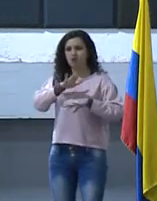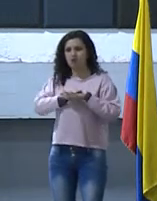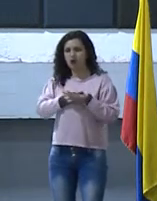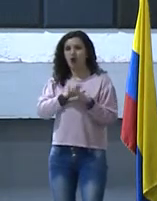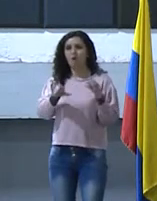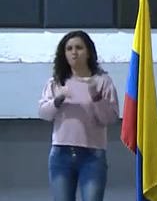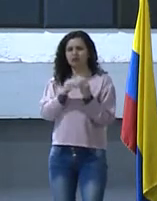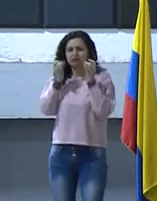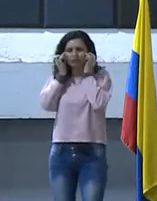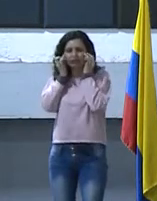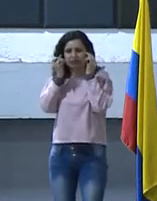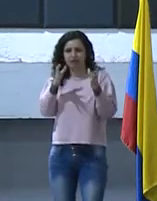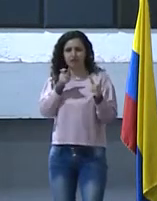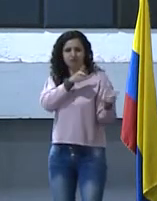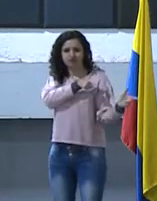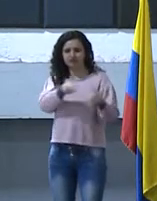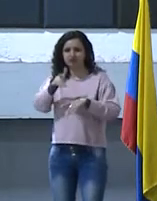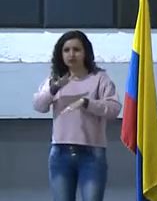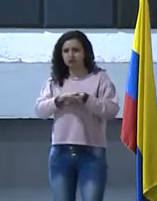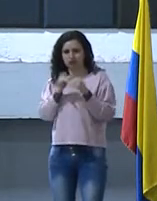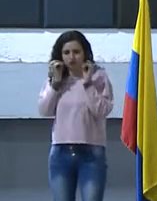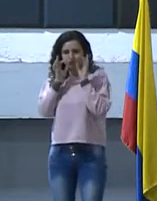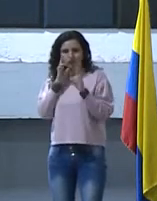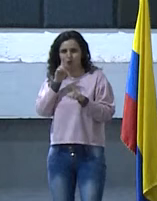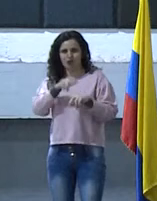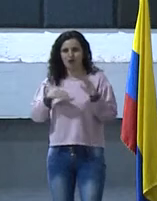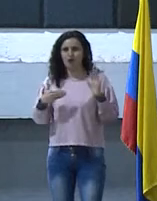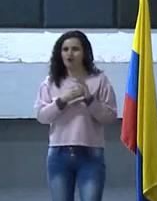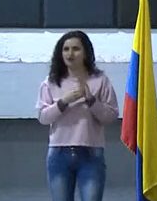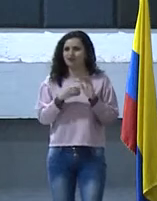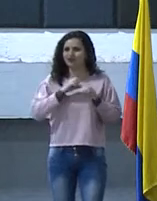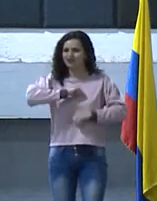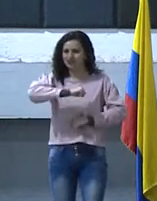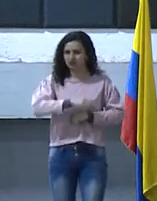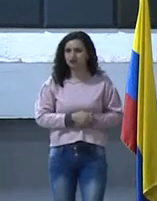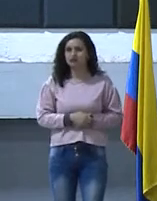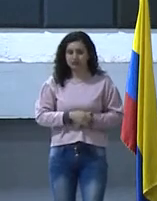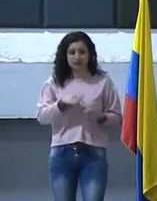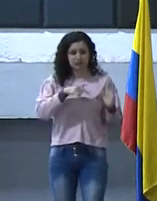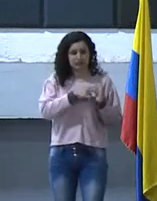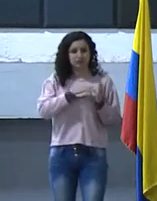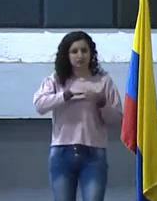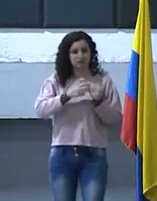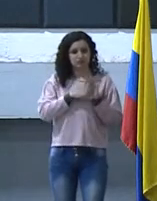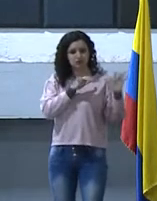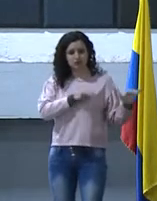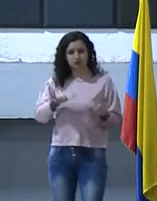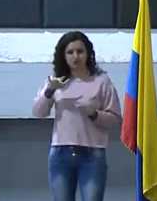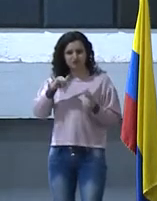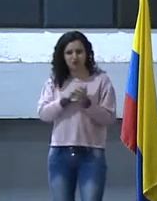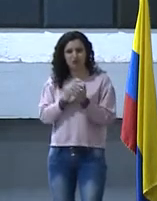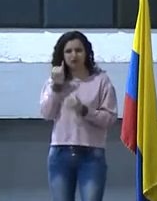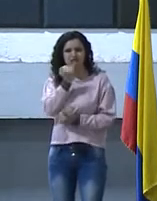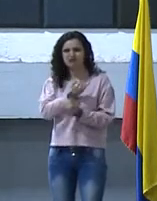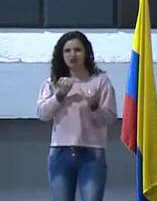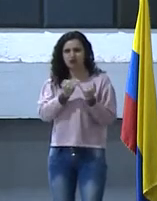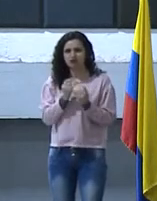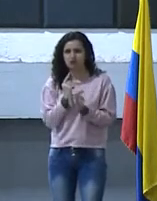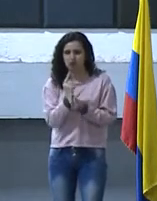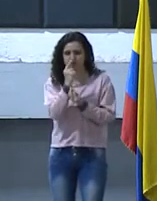han amordazado procesos y criminalizado acciones de identidades políticas étnicas